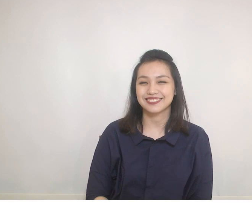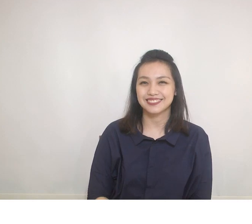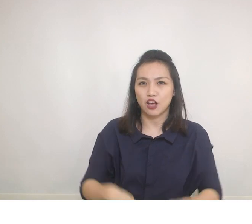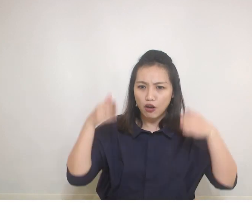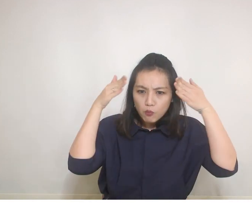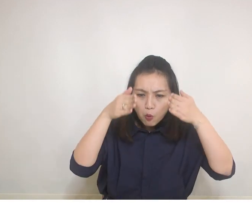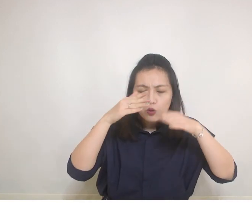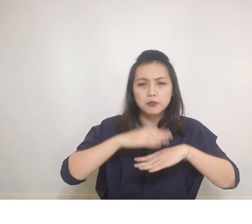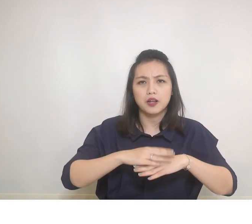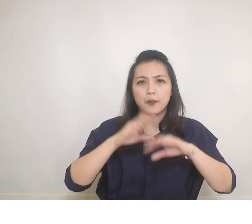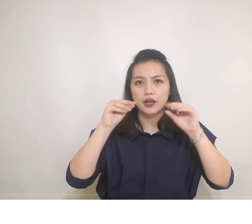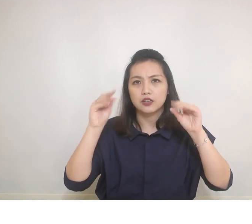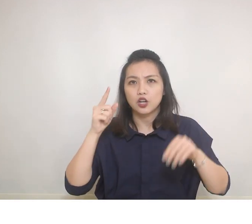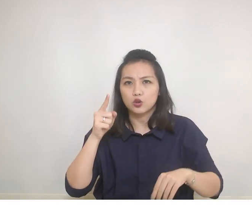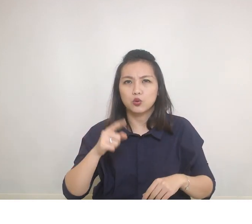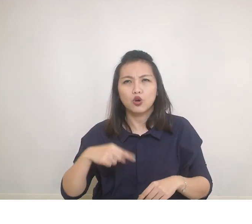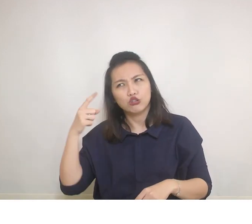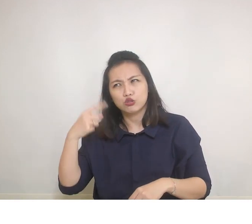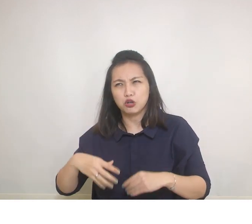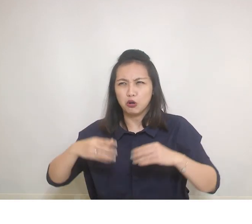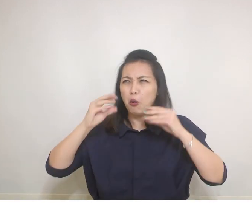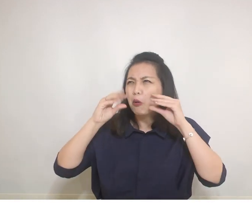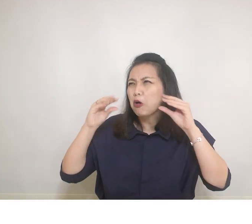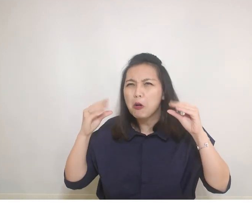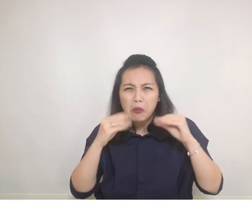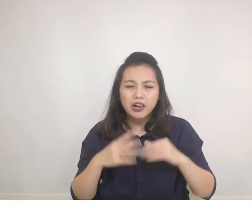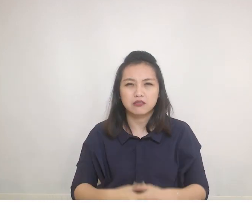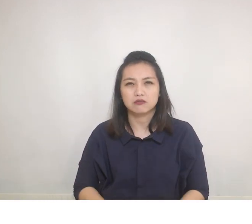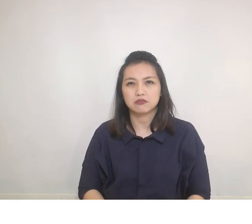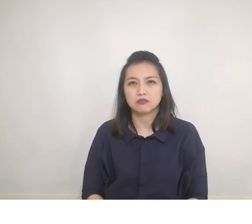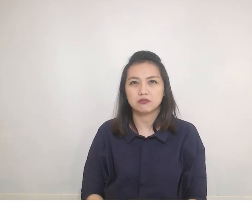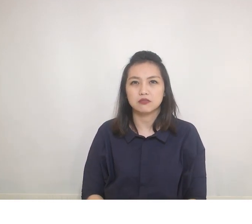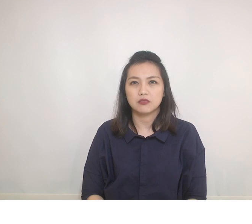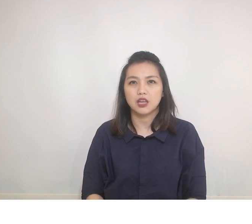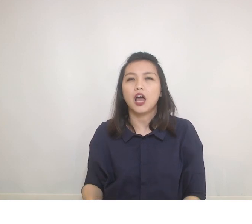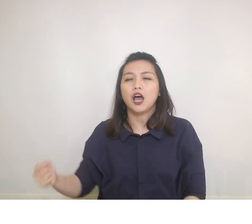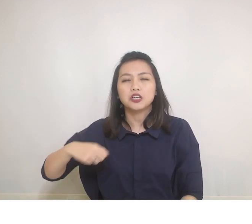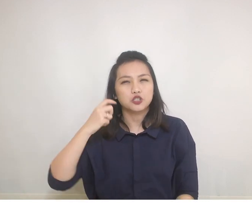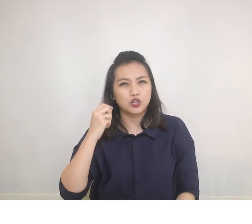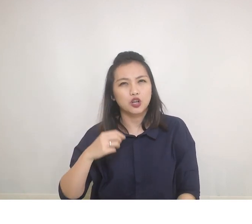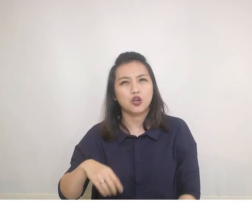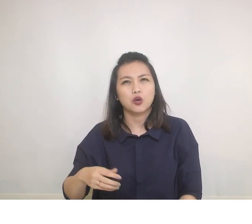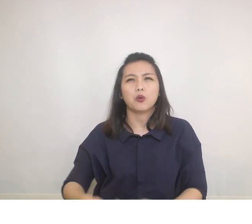Kemudian kalau ada acara keluarga mau berlibur sama-sama mesti ya kayak janjian sama